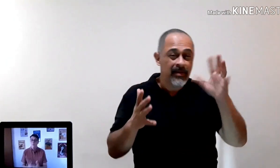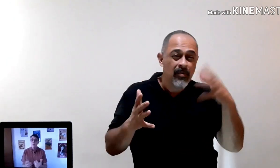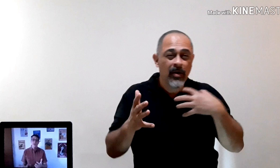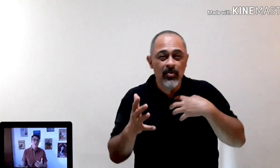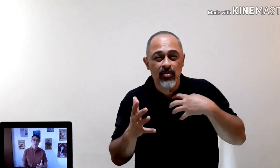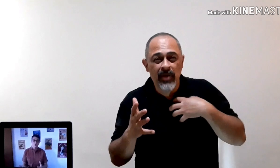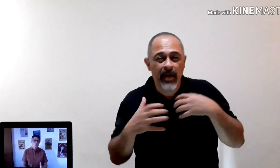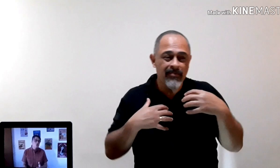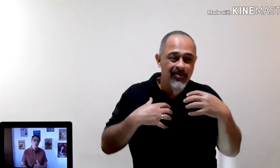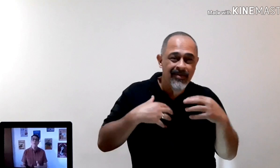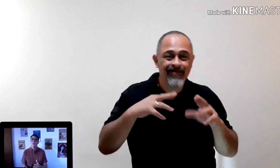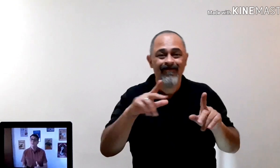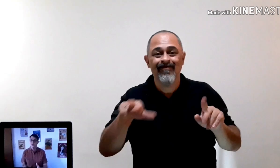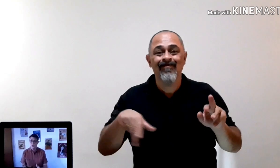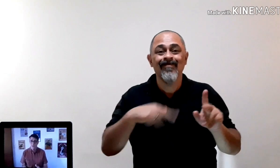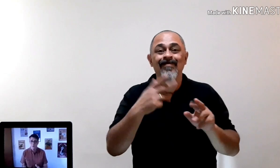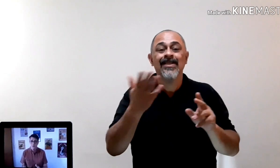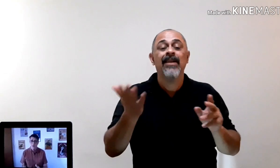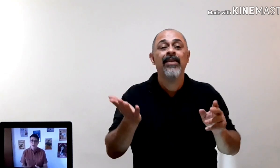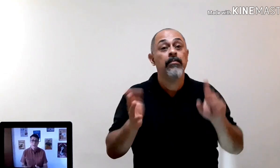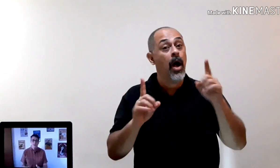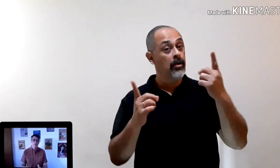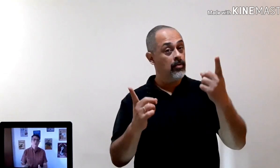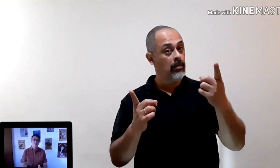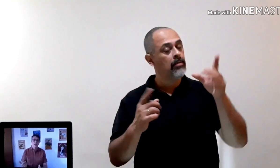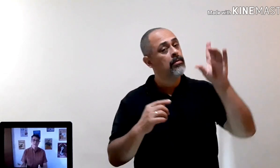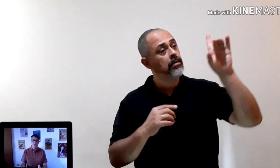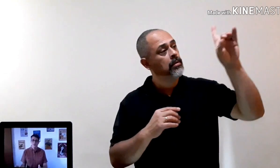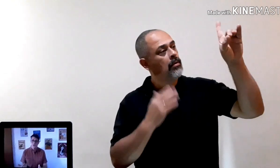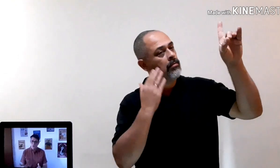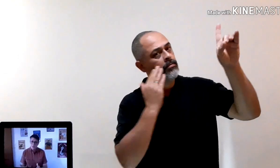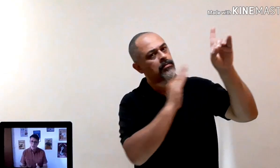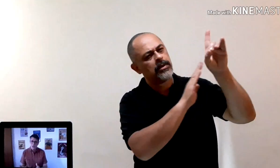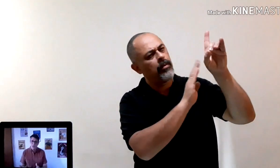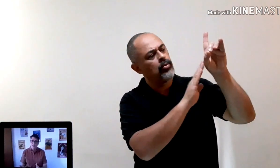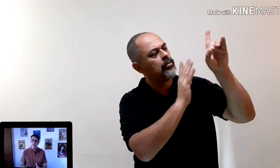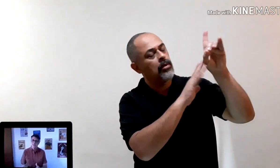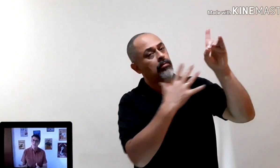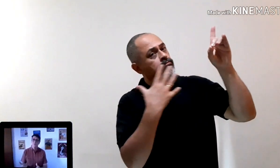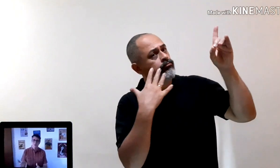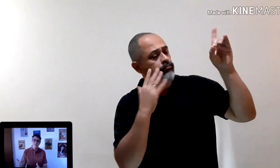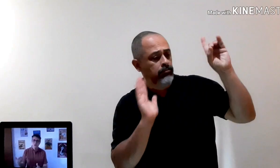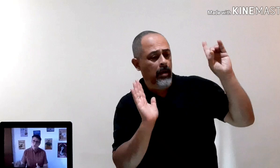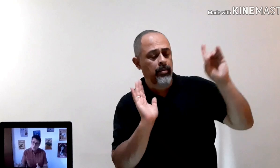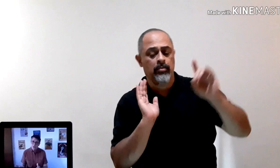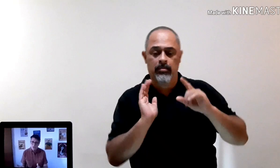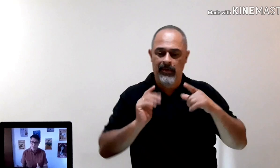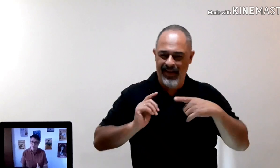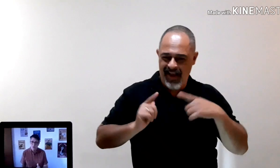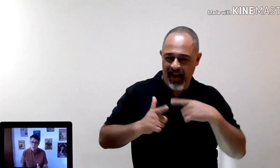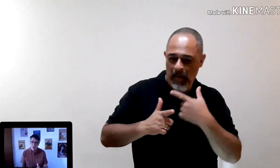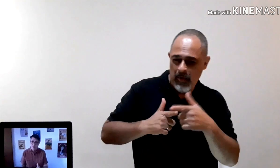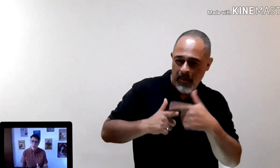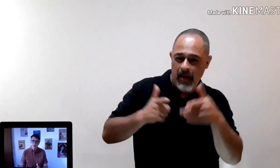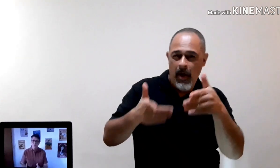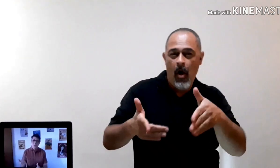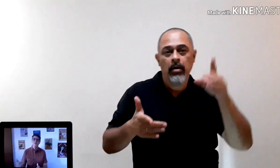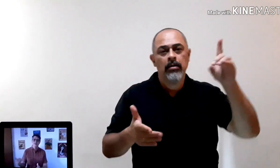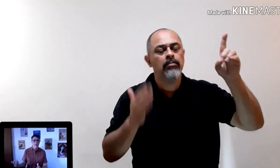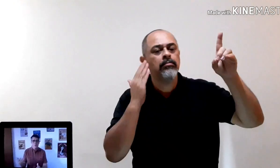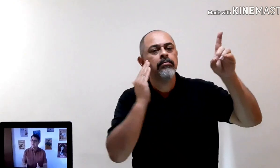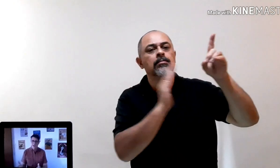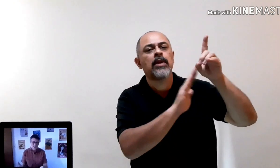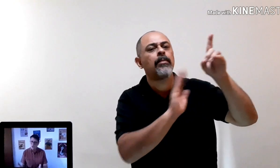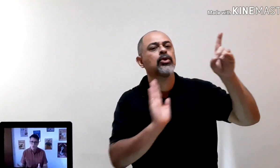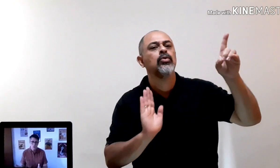apresentar. Obviamente que é tudo sob permissão de Deus. Então as provações que a gente tem são permissões de Deus. Então